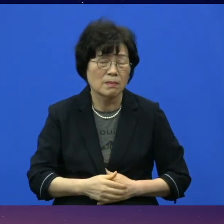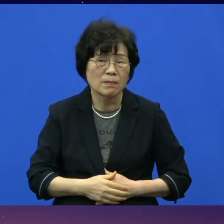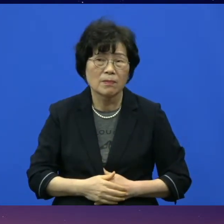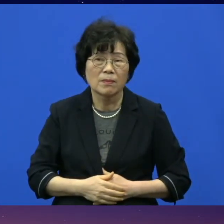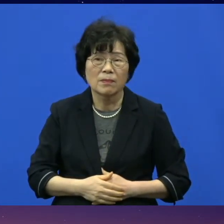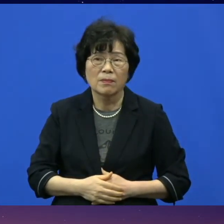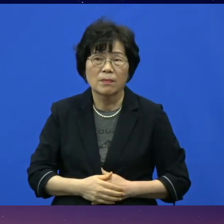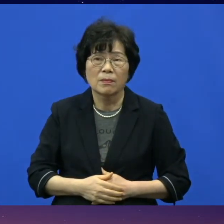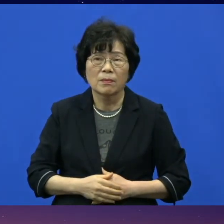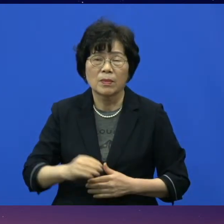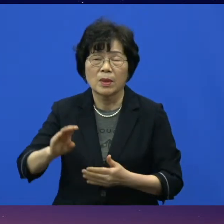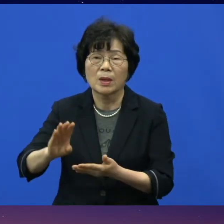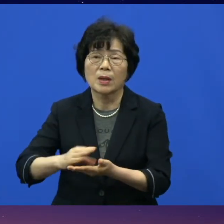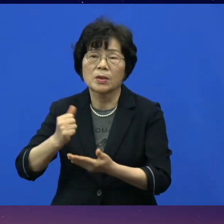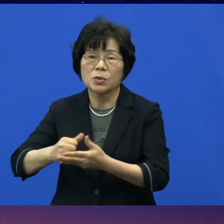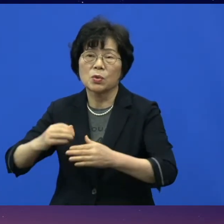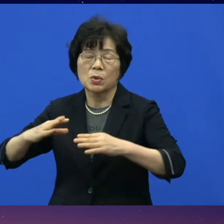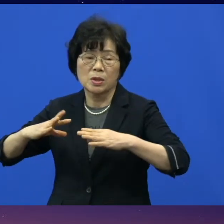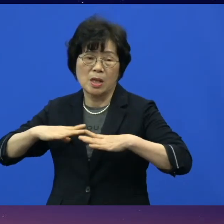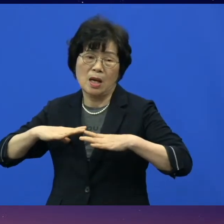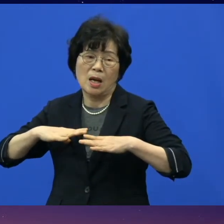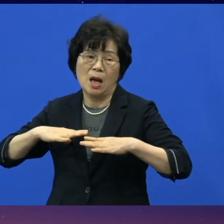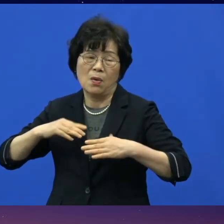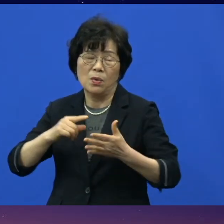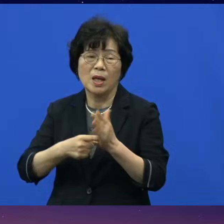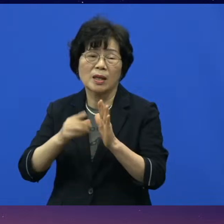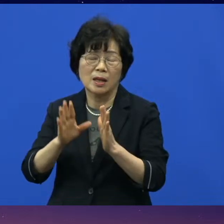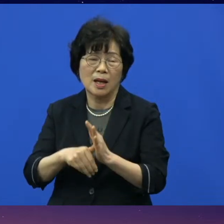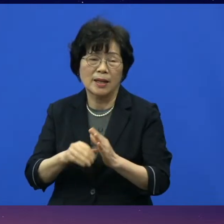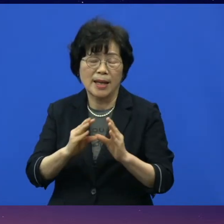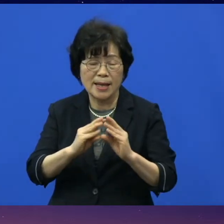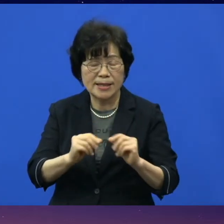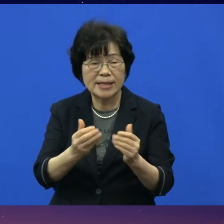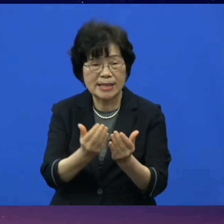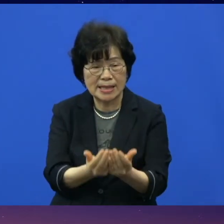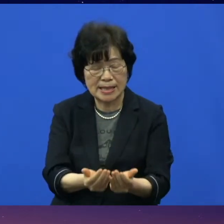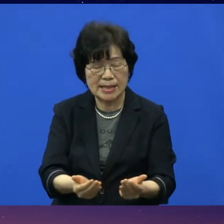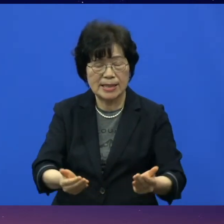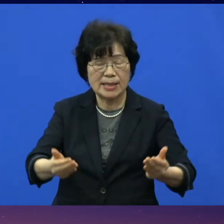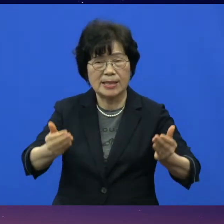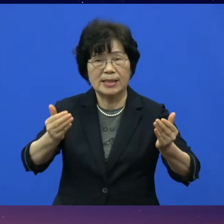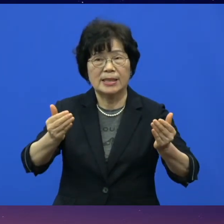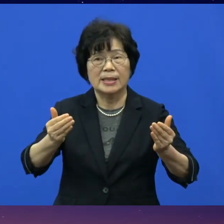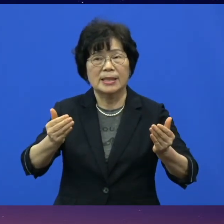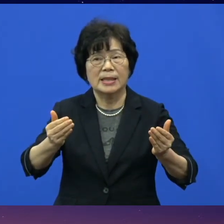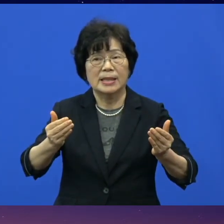여러분, 우리는 그리스도를 자랑하고 드러낼 때 질그릇은